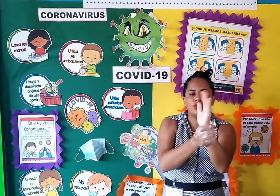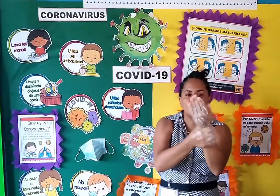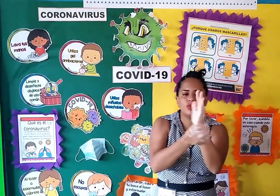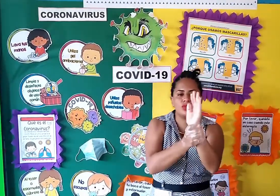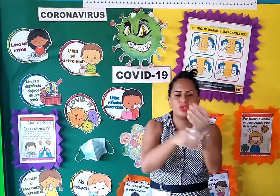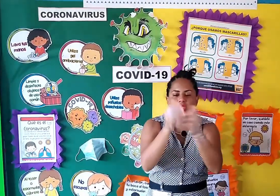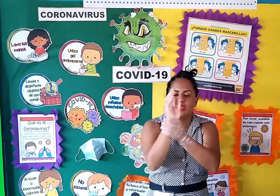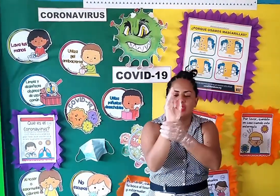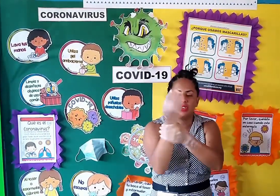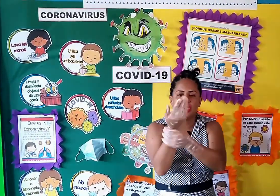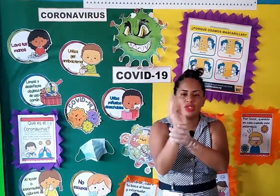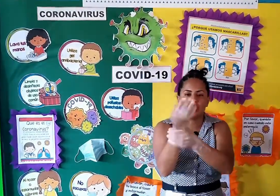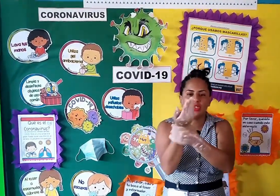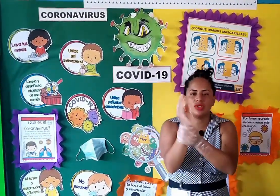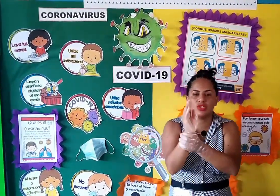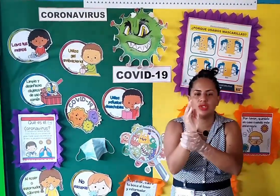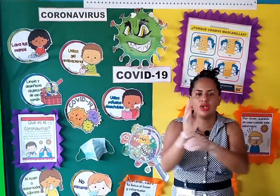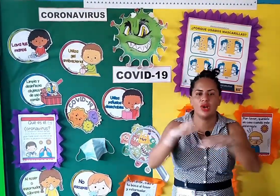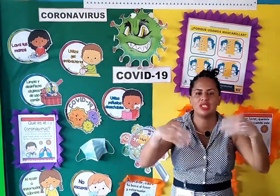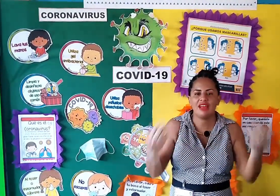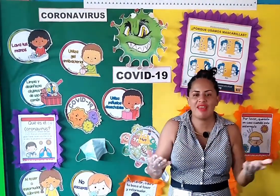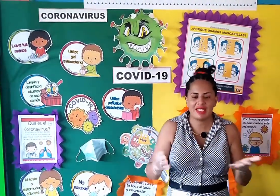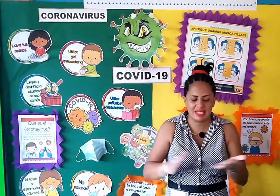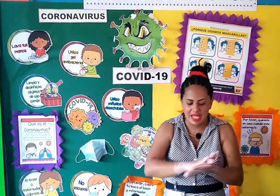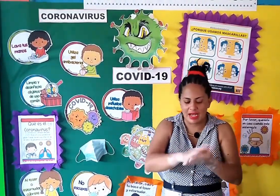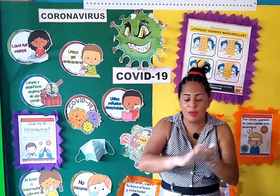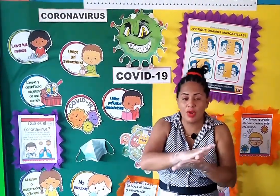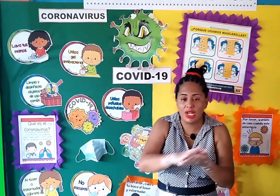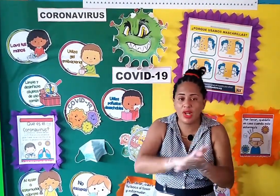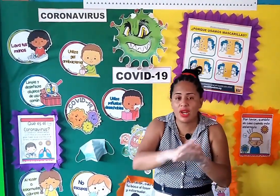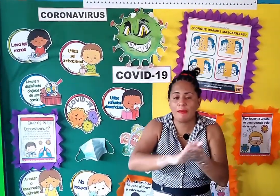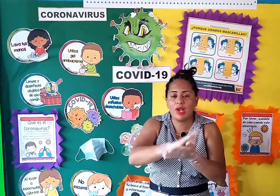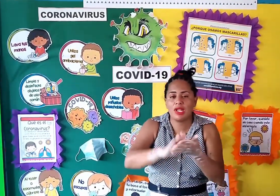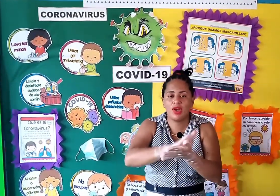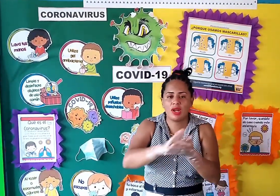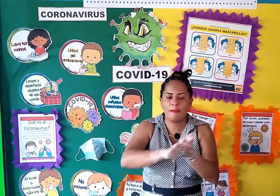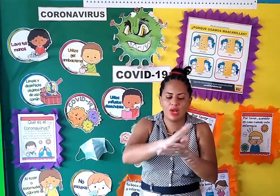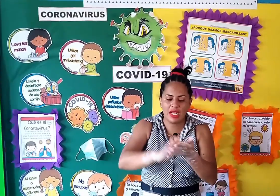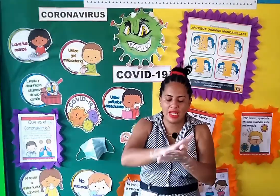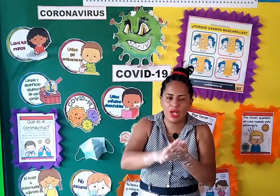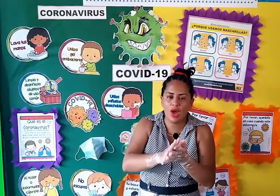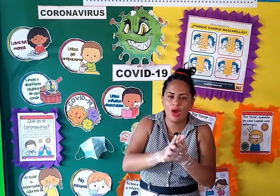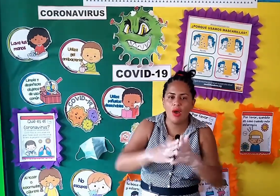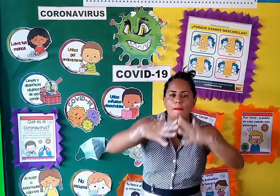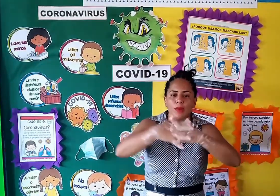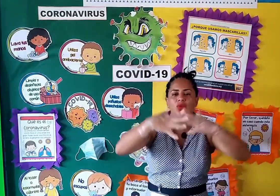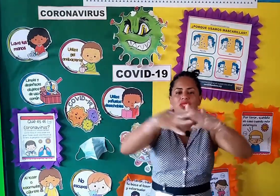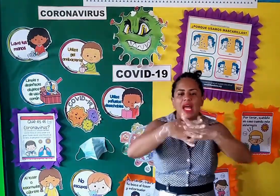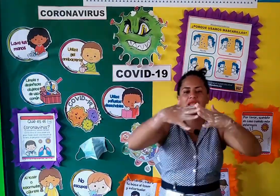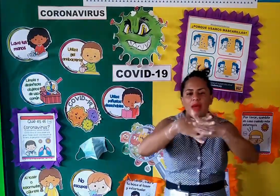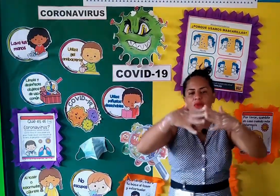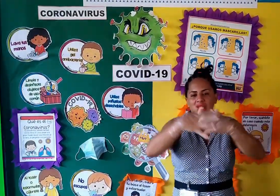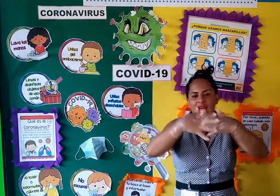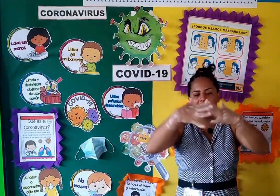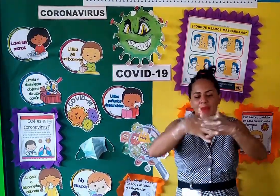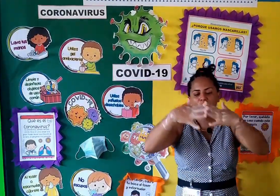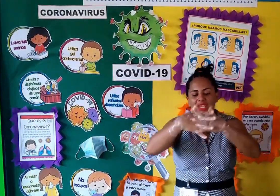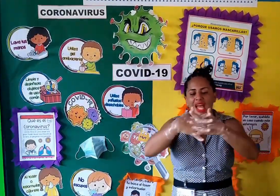chu, chu, chu, chu, chu. Otra vez. Remolino, remolino, remolino, montaña, montaña,